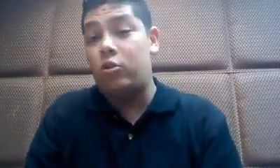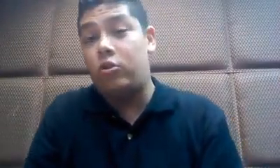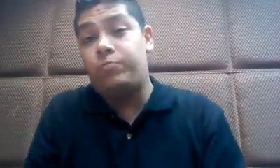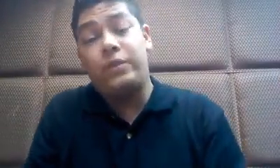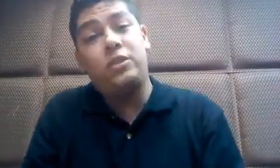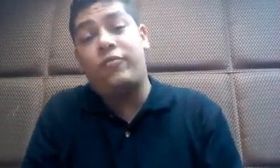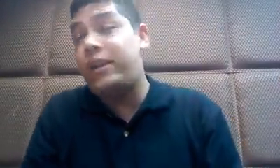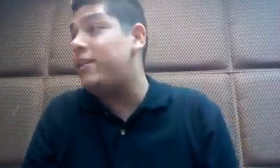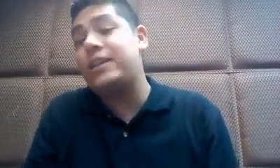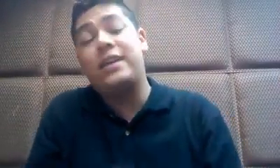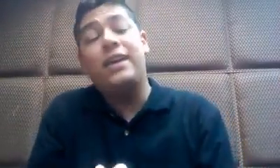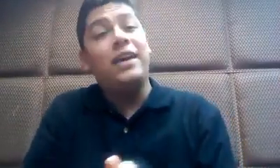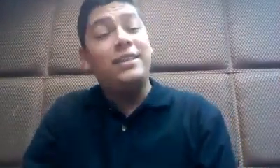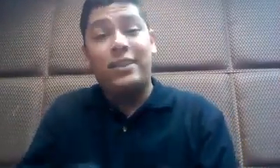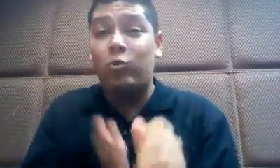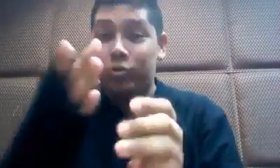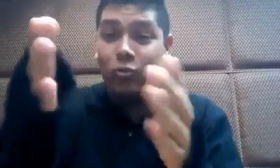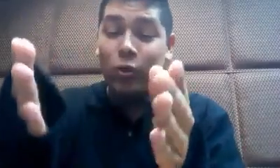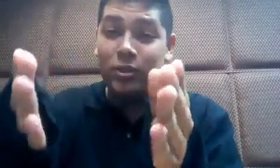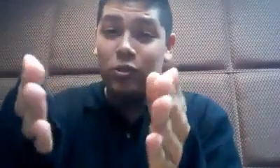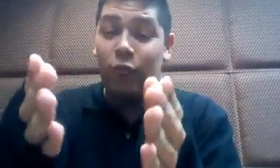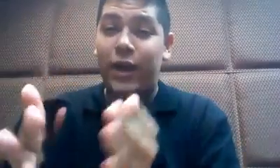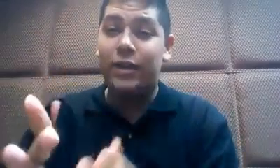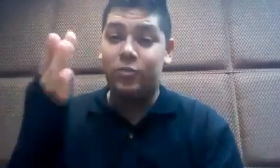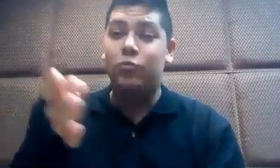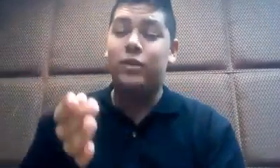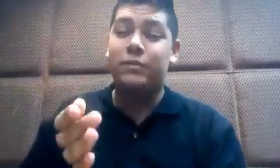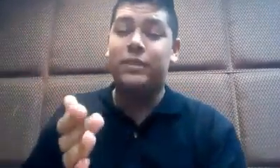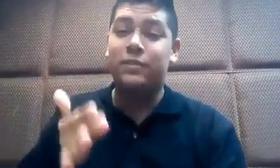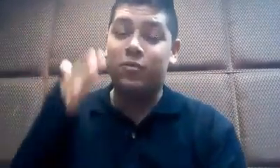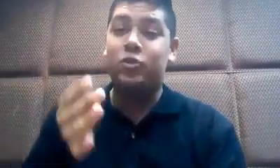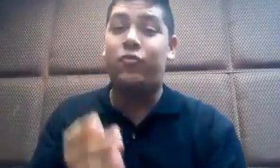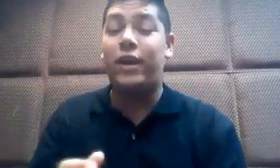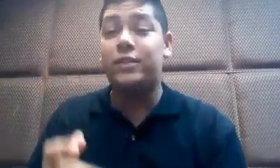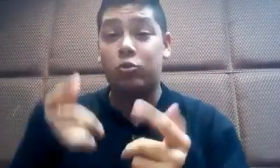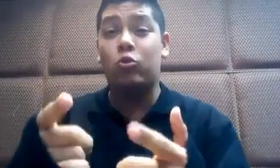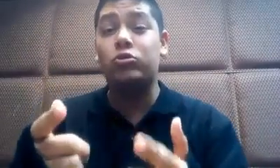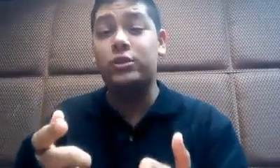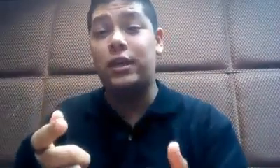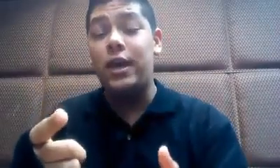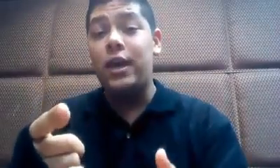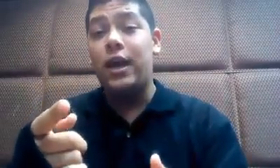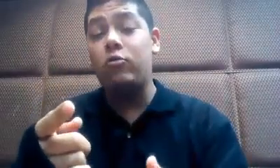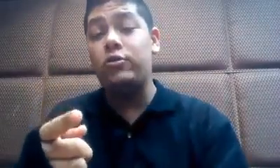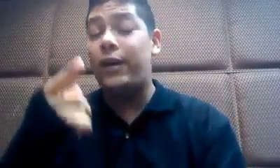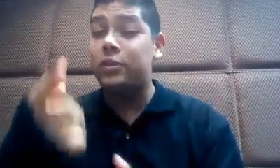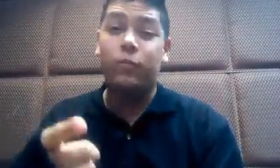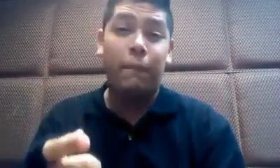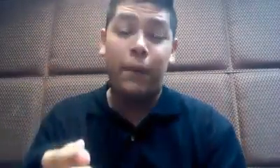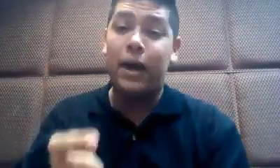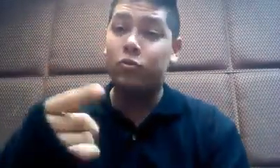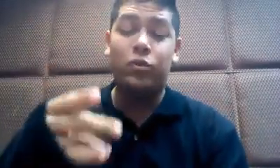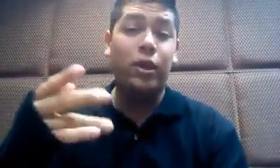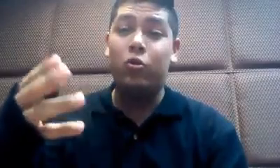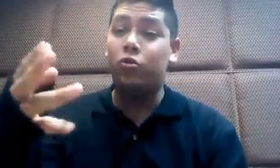los pinches choferes, la verdad es que si tú eres chofer, si tú que me estás viendo eres chofer, si tú conoces a un chofer, si tu papá, tu tío, tu